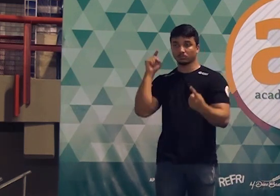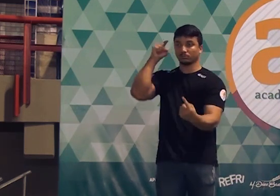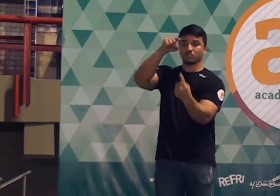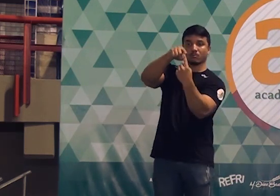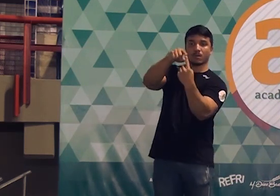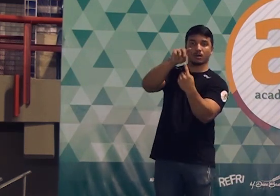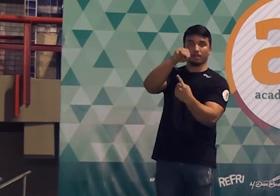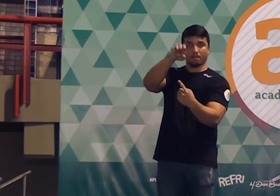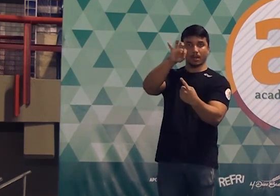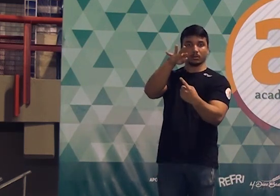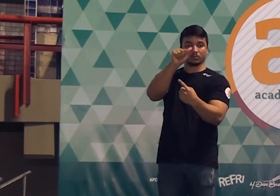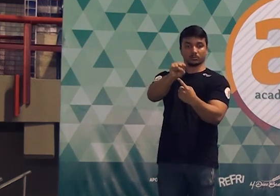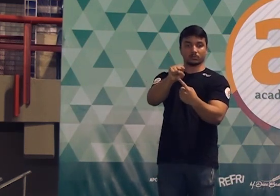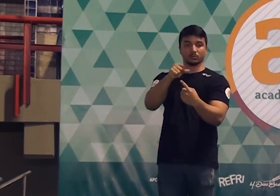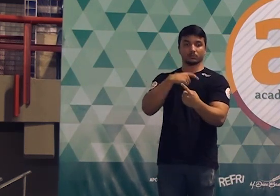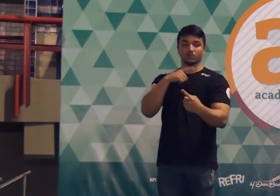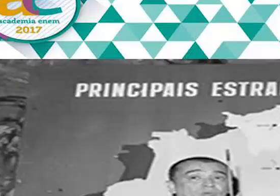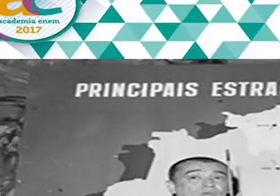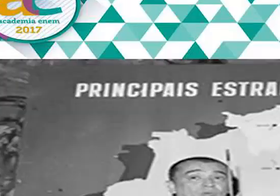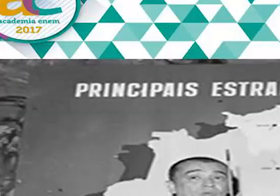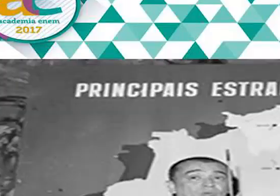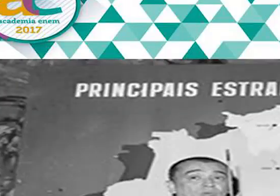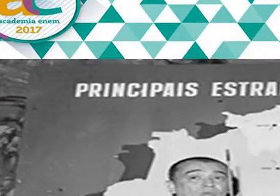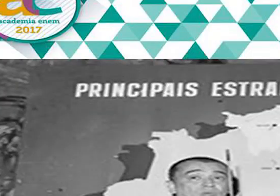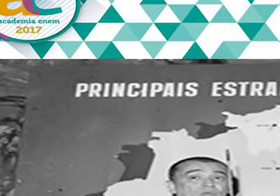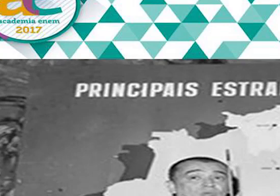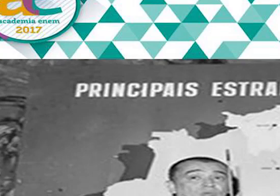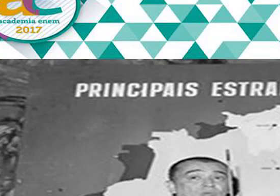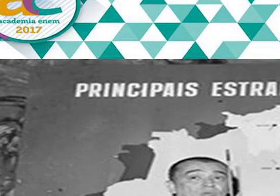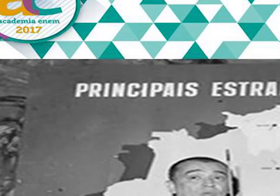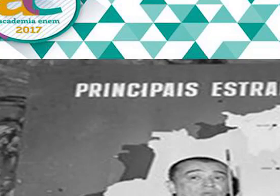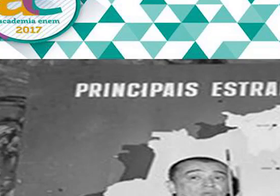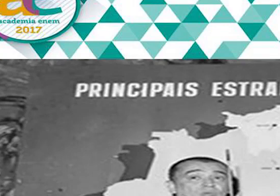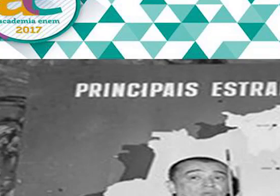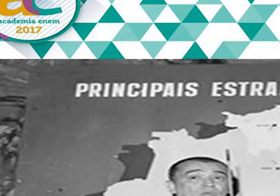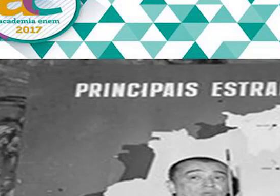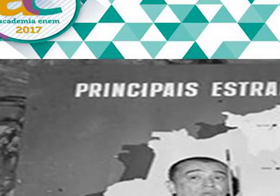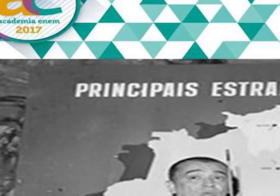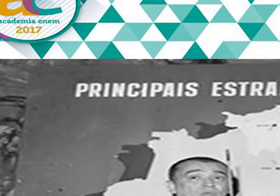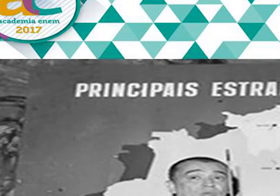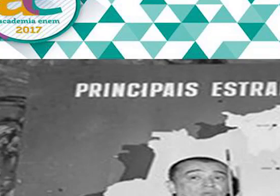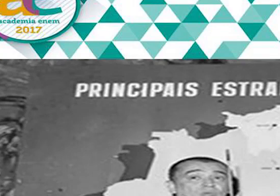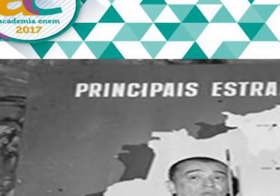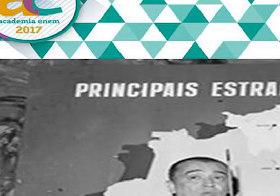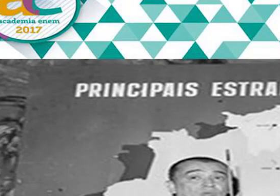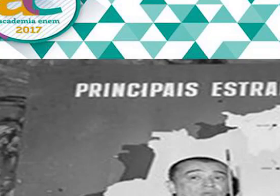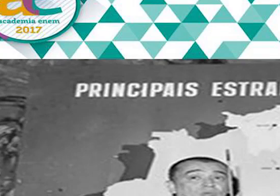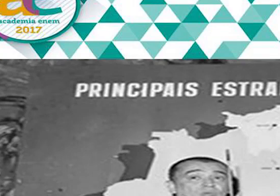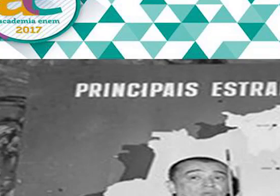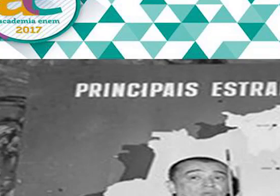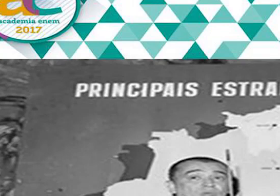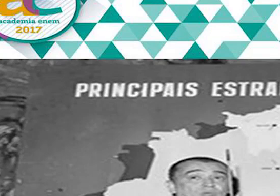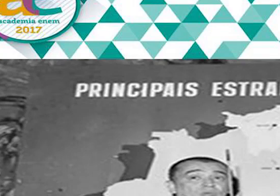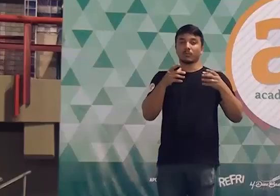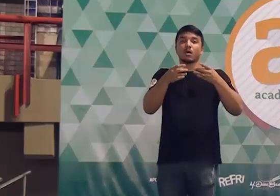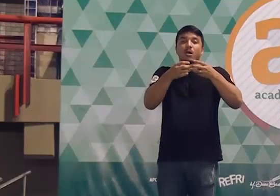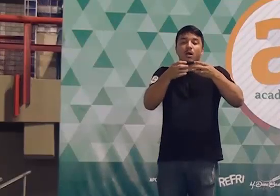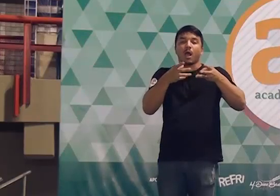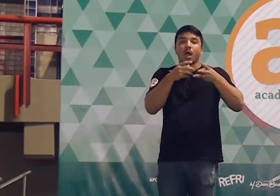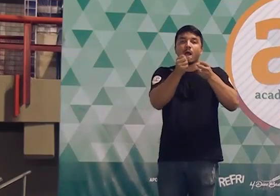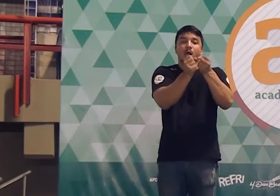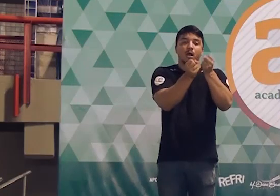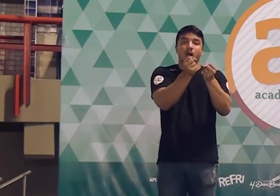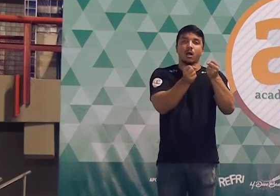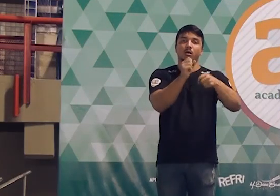metas, ok? Está aí o Juscelino, presidente Bossa Nova, tá? Automóveis chegando ao Brasil, a indústria automobilística